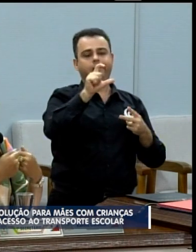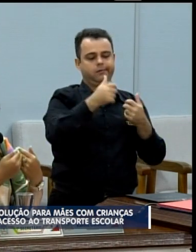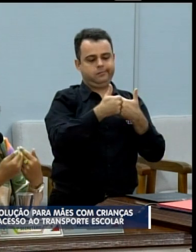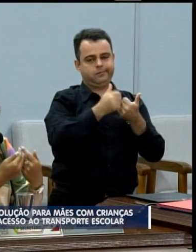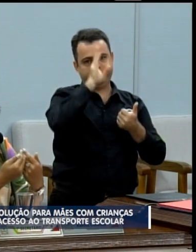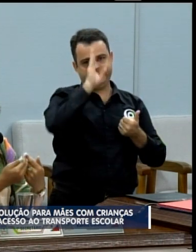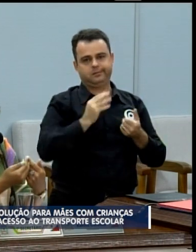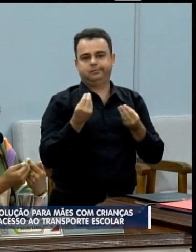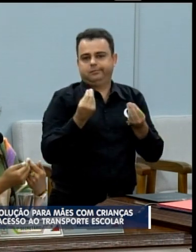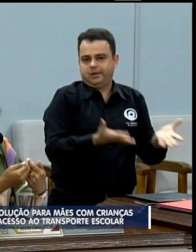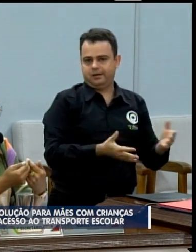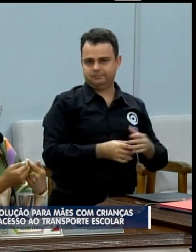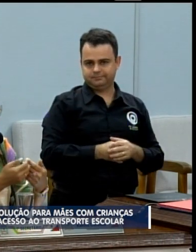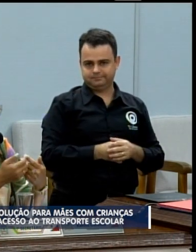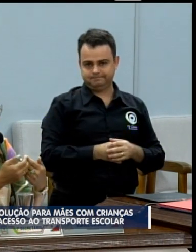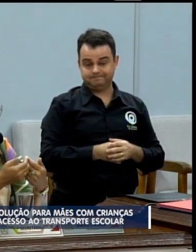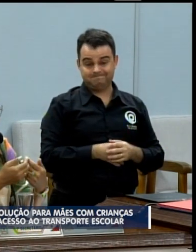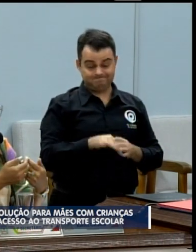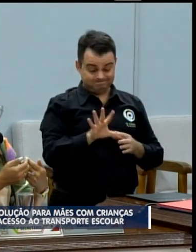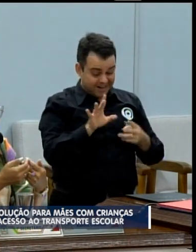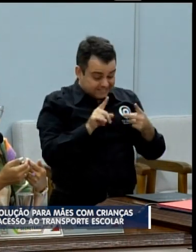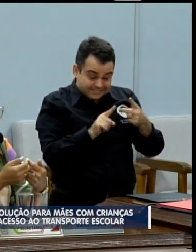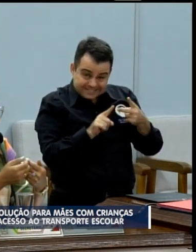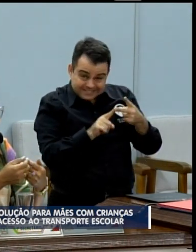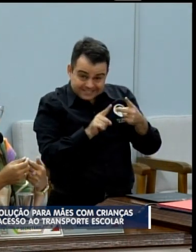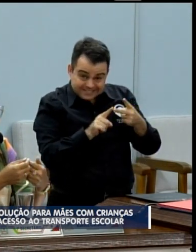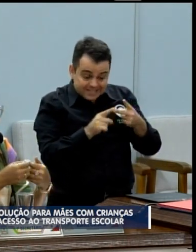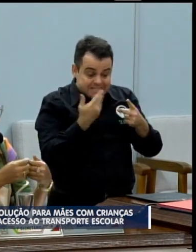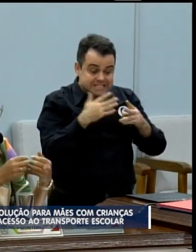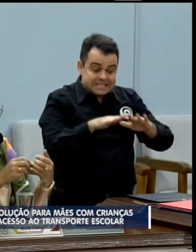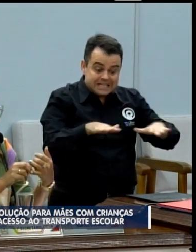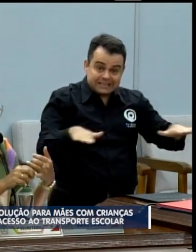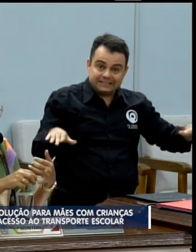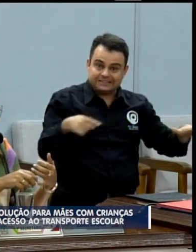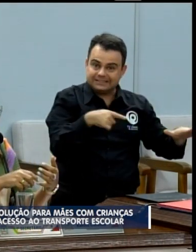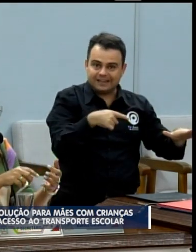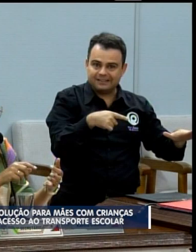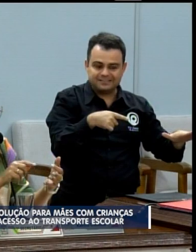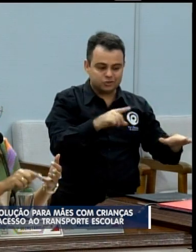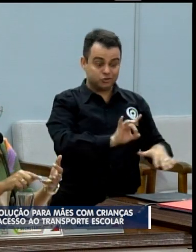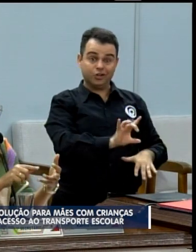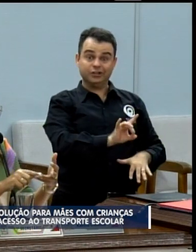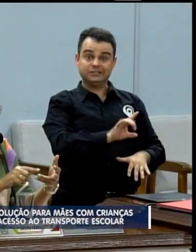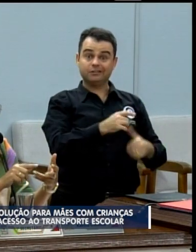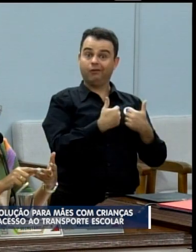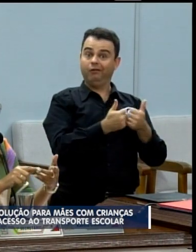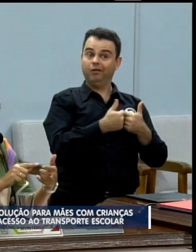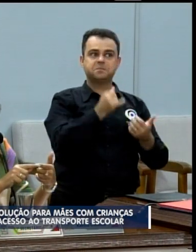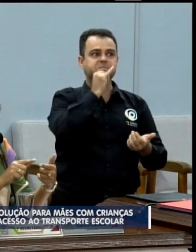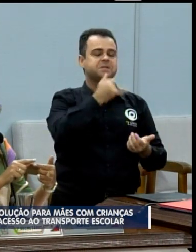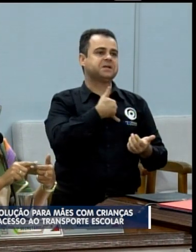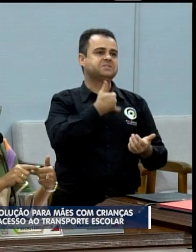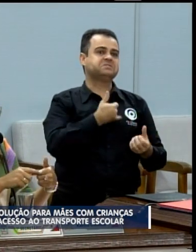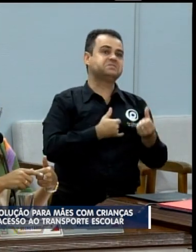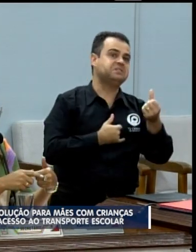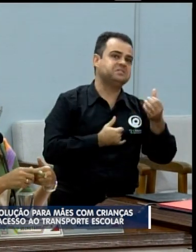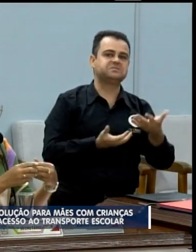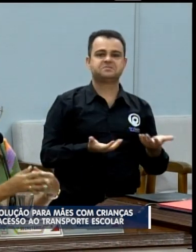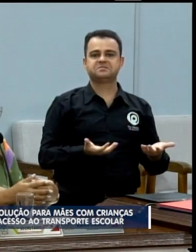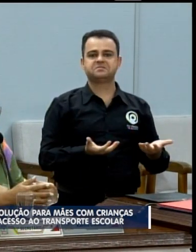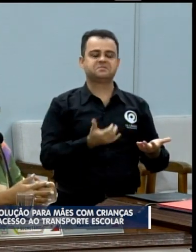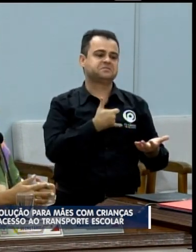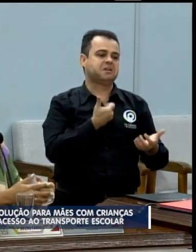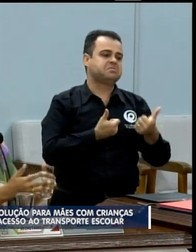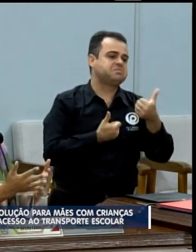Então, não está sendo fácil ter essa logística. A criança de 6, 7, 8, 9, 10 anos